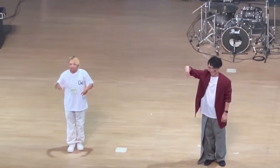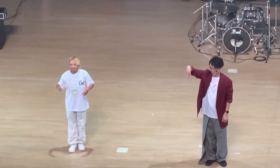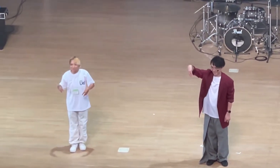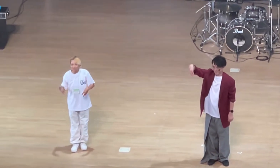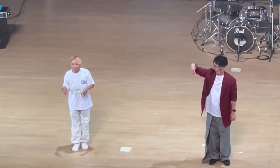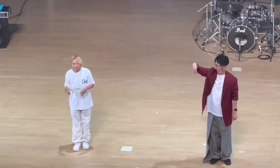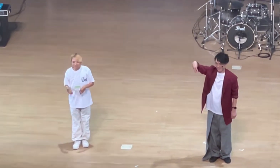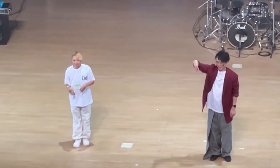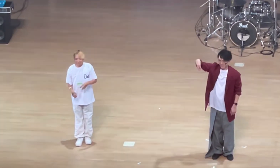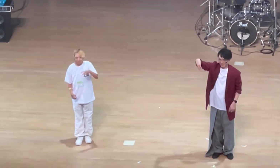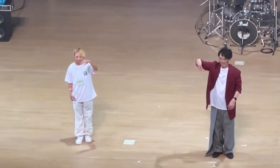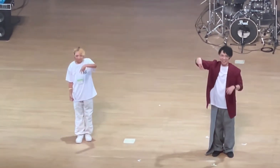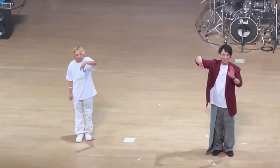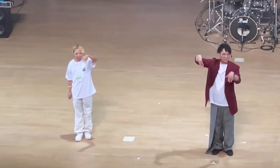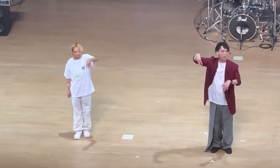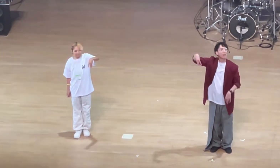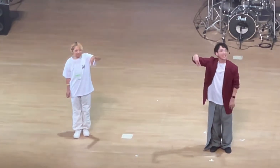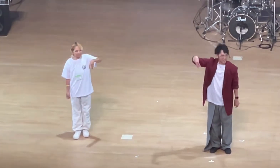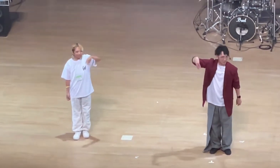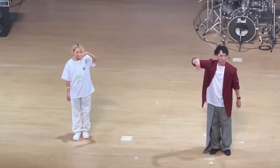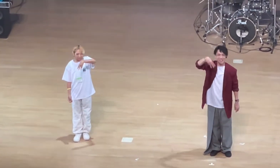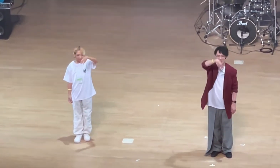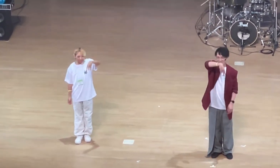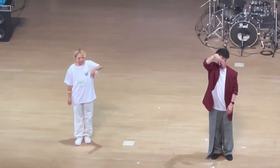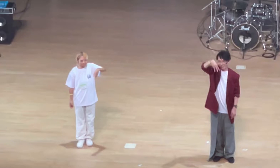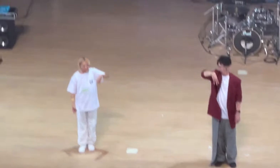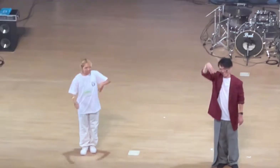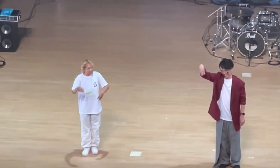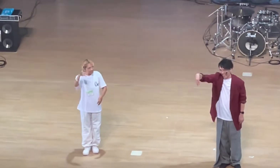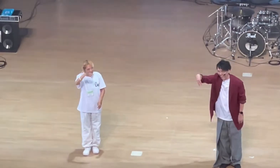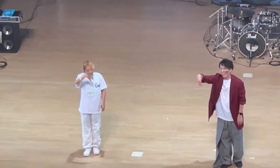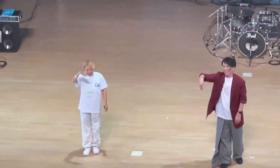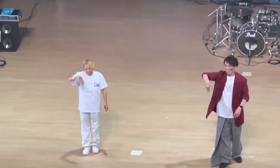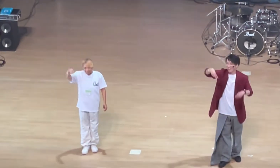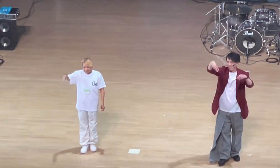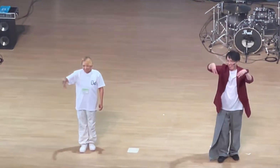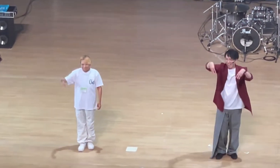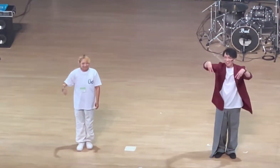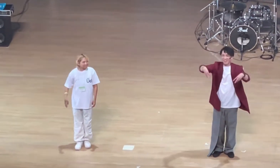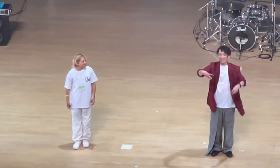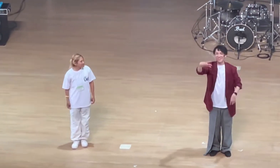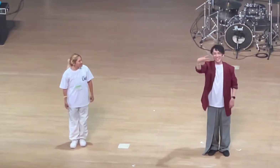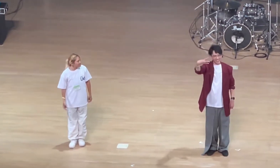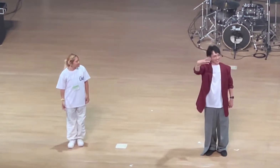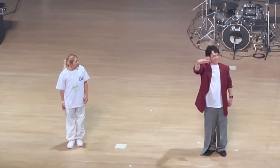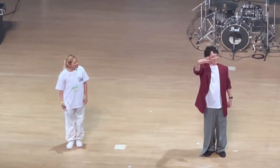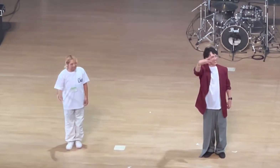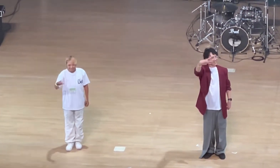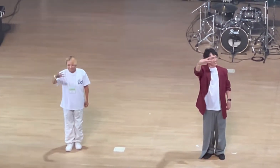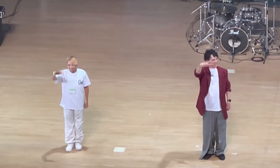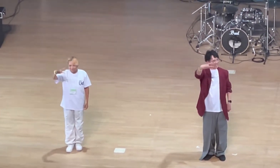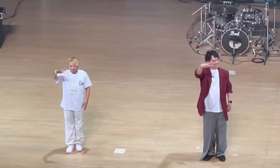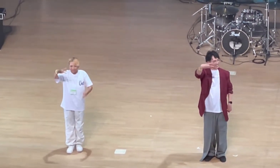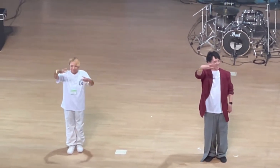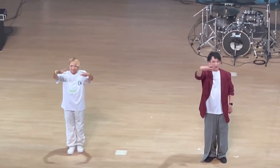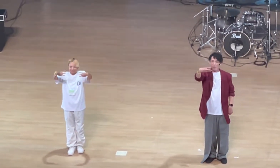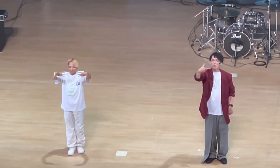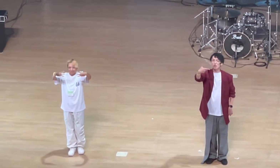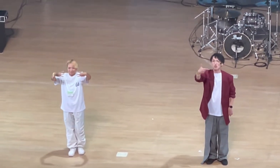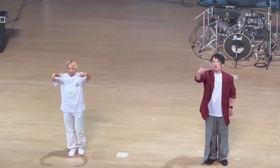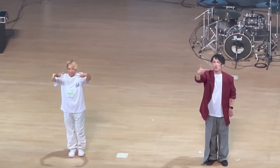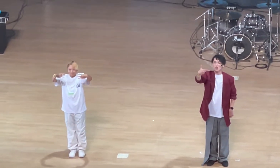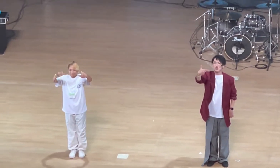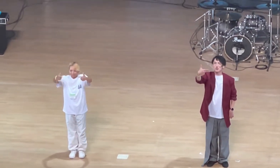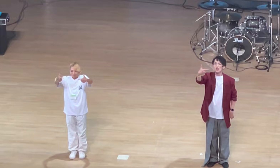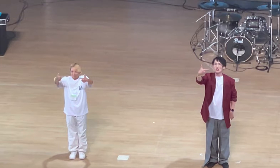です。はい、これ、鉄板なんです。マクドナルドです。ま、み、み、